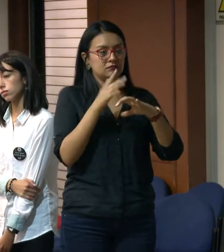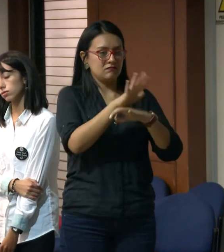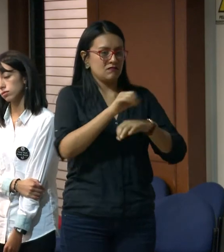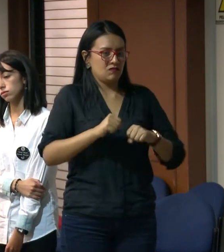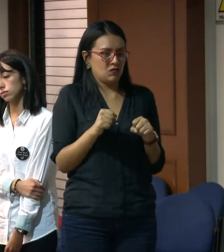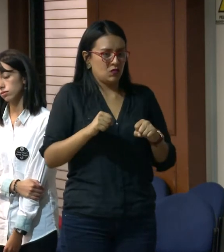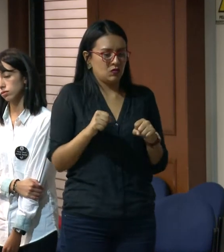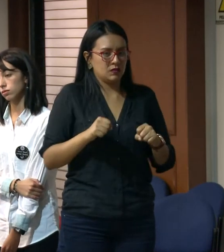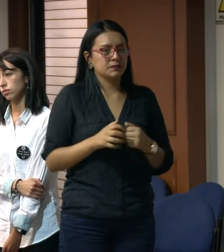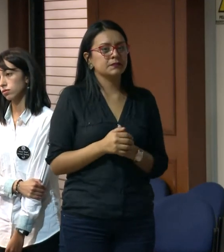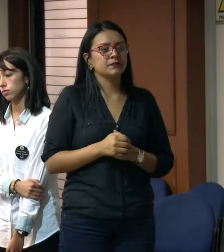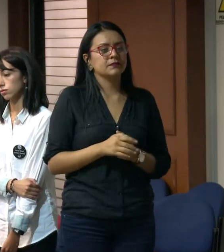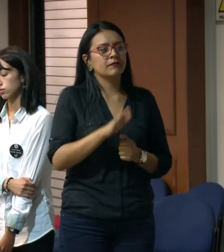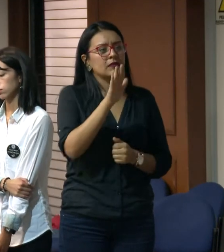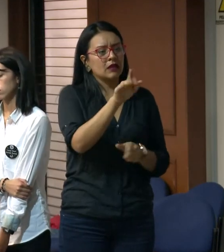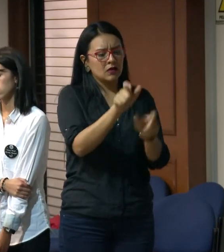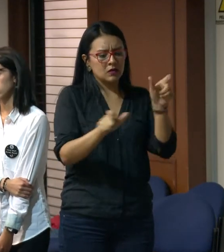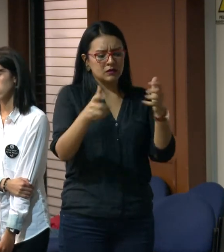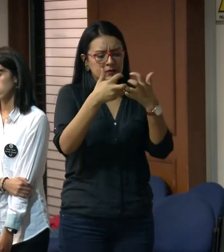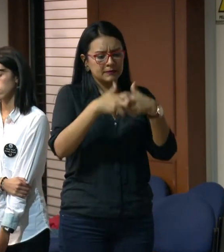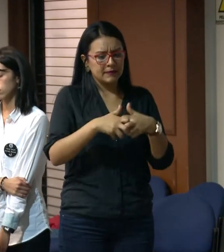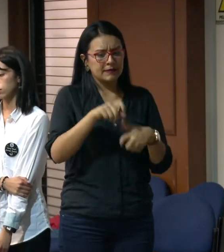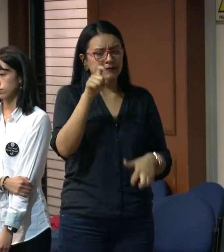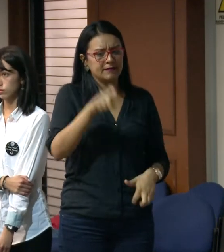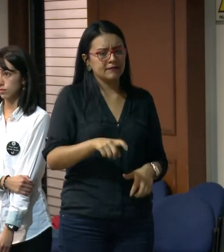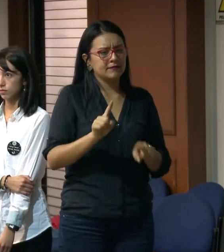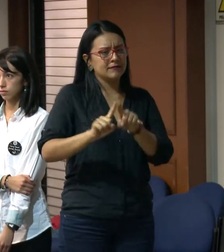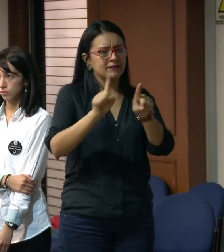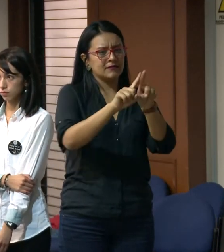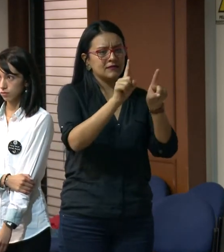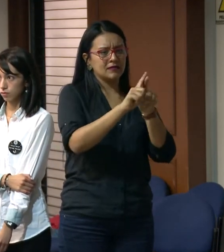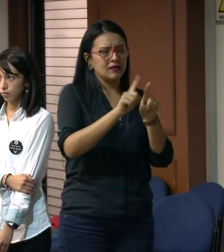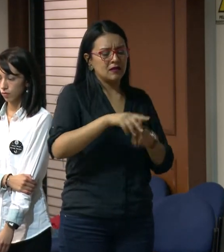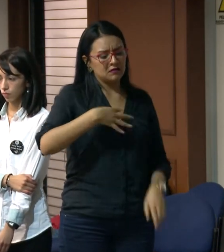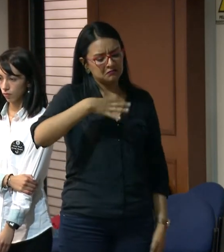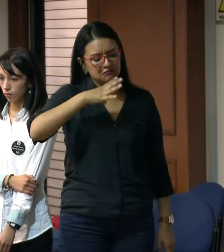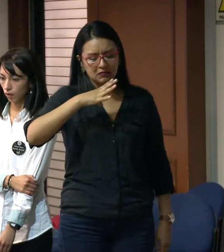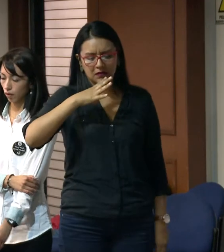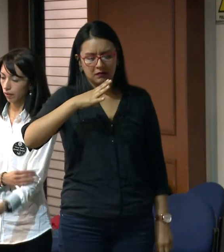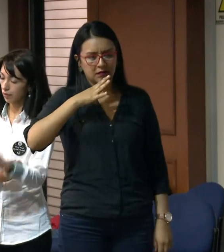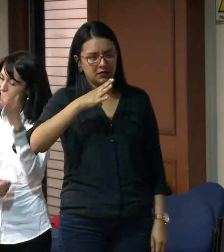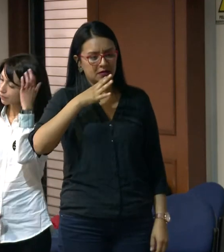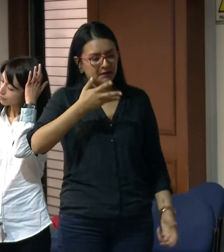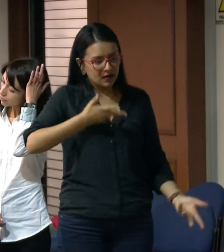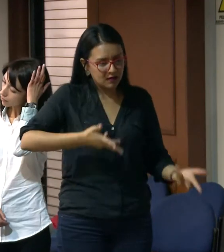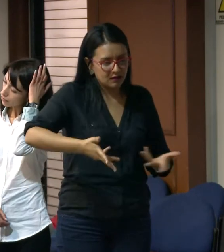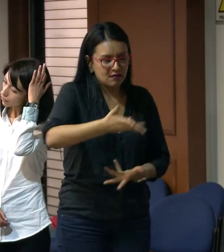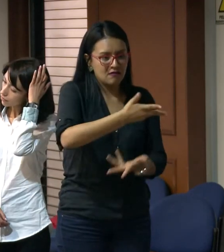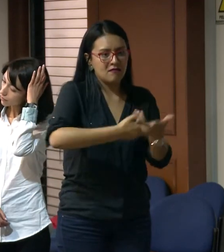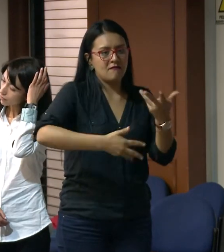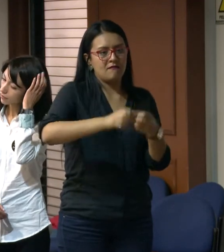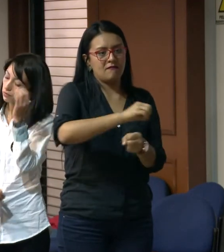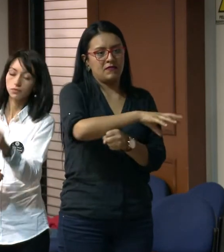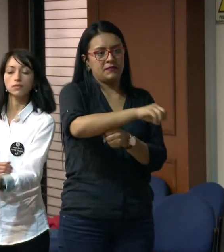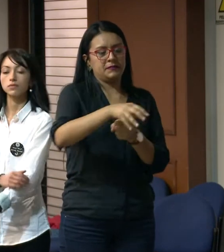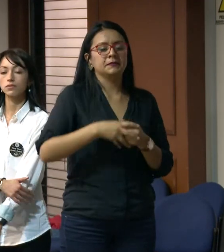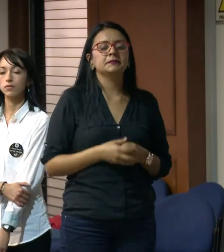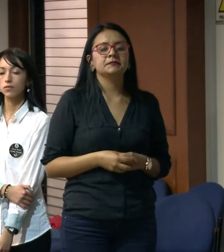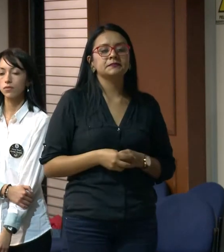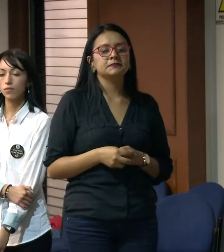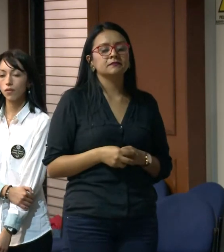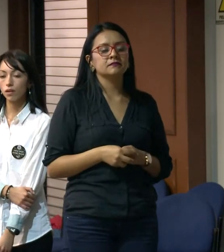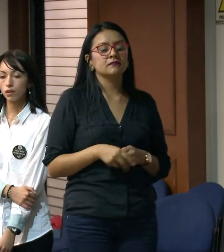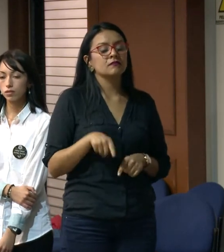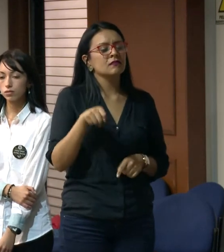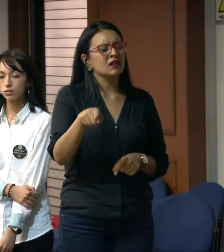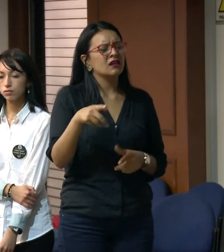Bogotá, los funcionarios tenían que utilizar diferentes matices en la comunicación para interactuar la población.